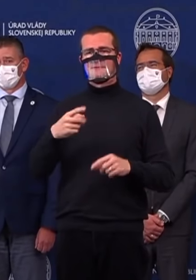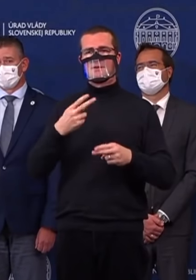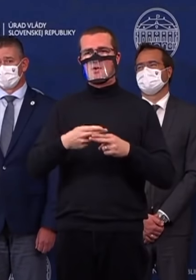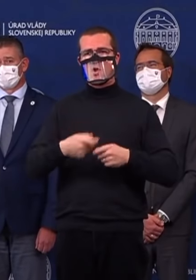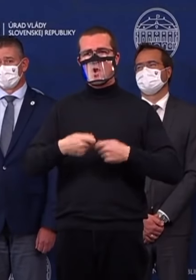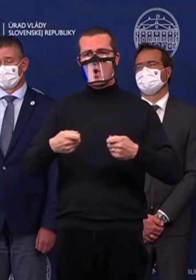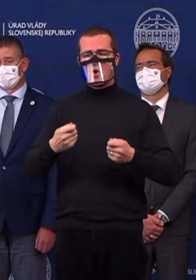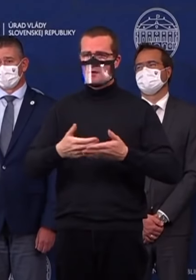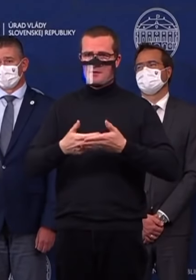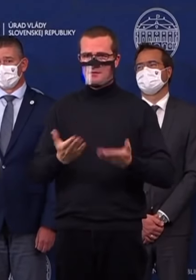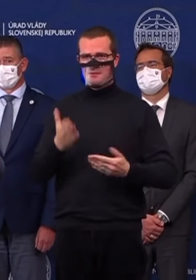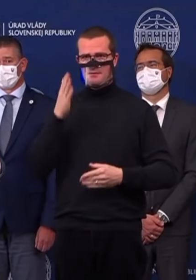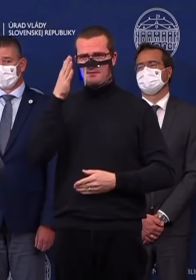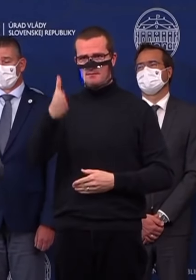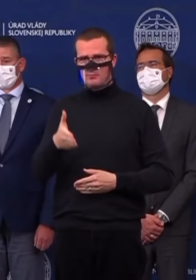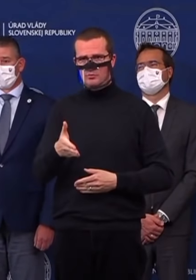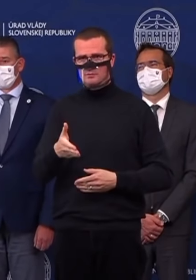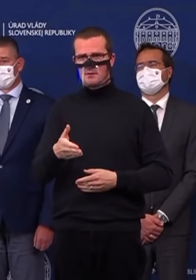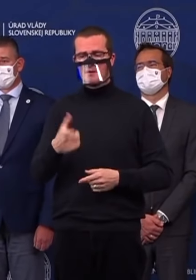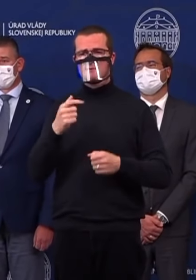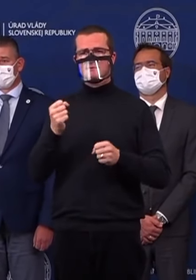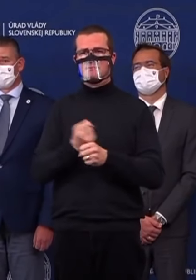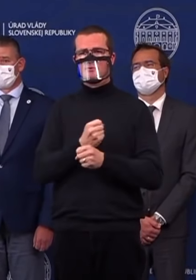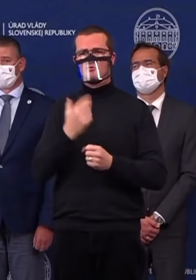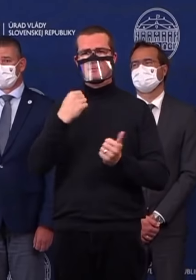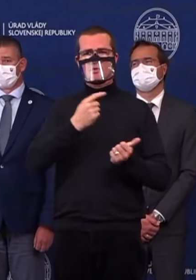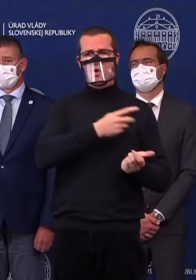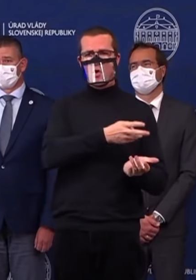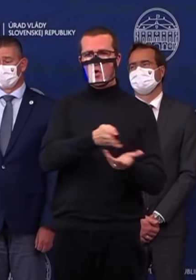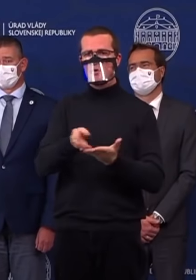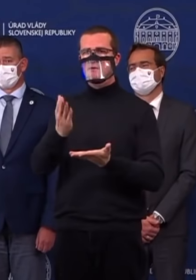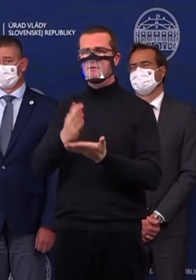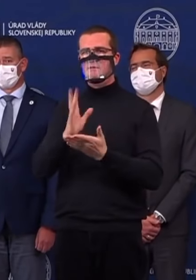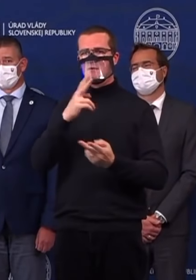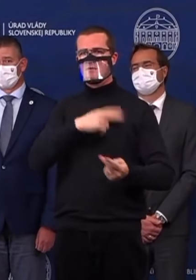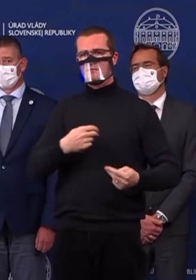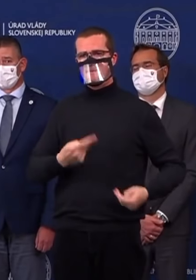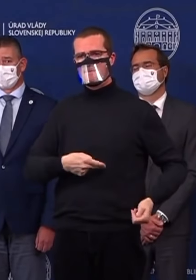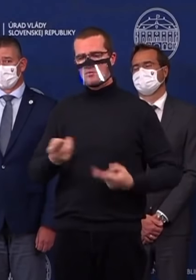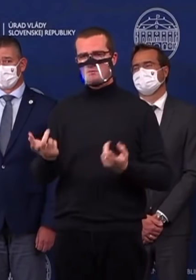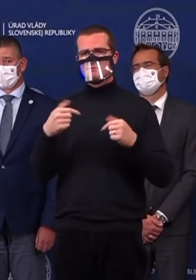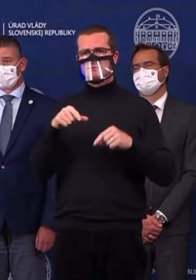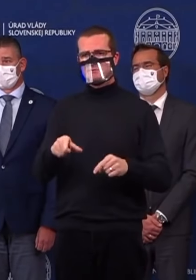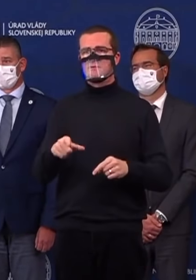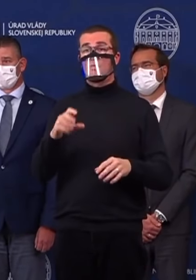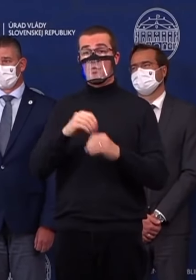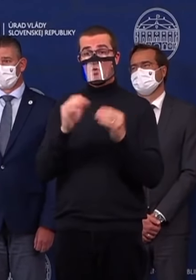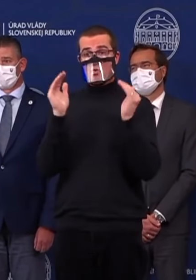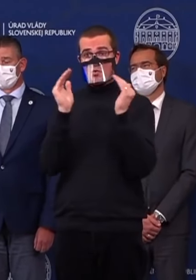nenakazili by ďalších ľudí, z ktorých by zbytočne mnohí skončili v nemocniciach a z ktorých by mnohí,